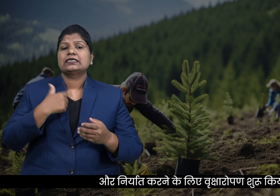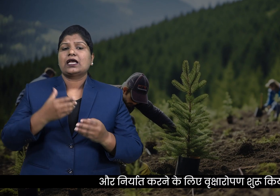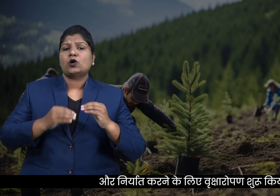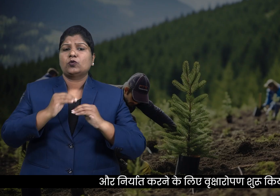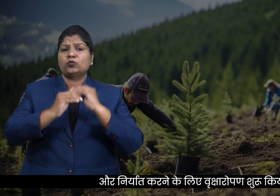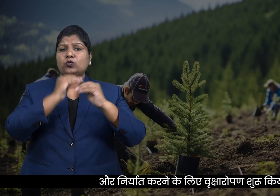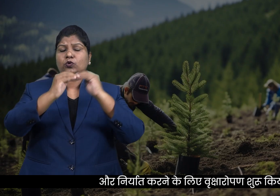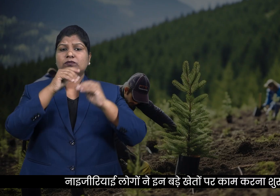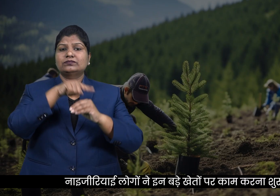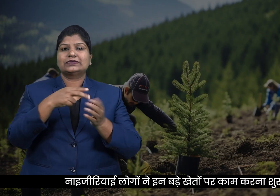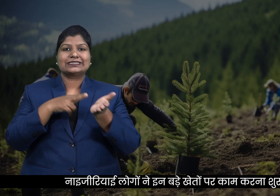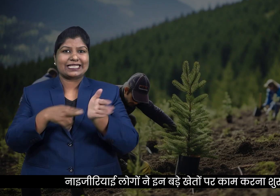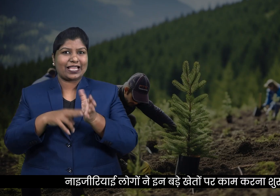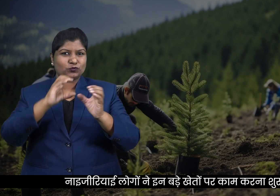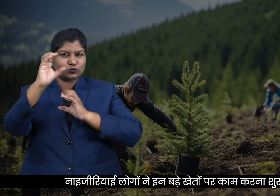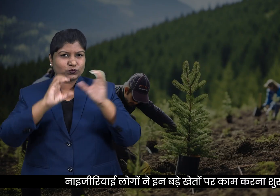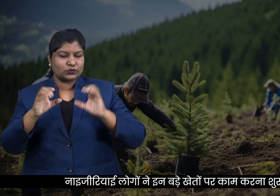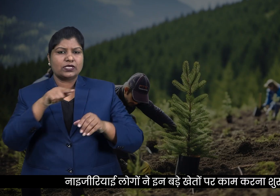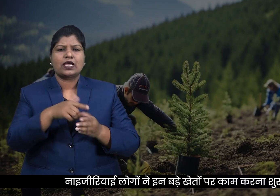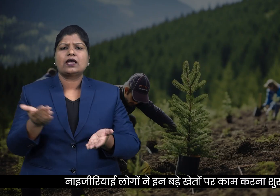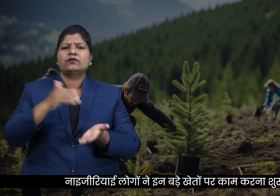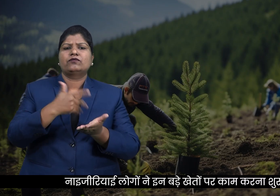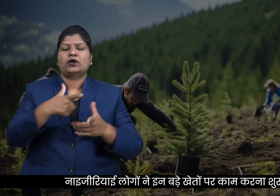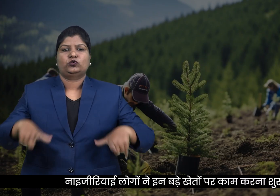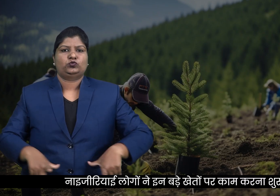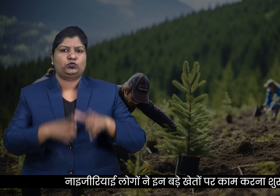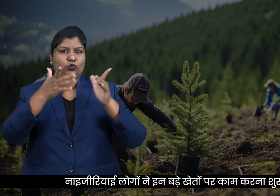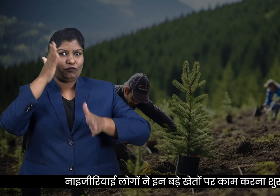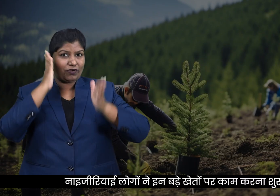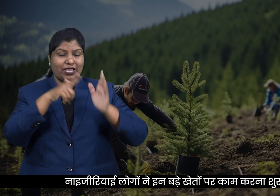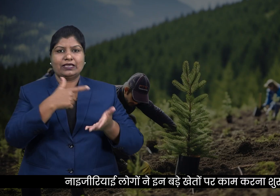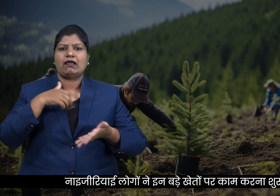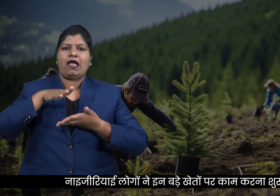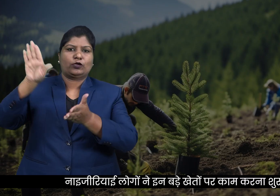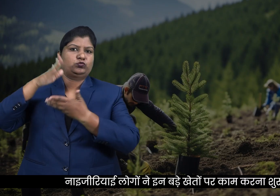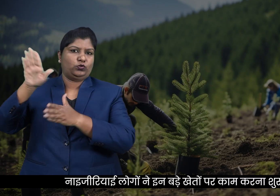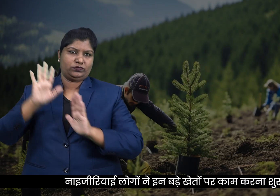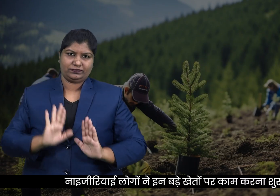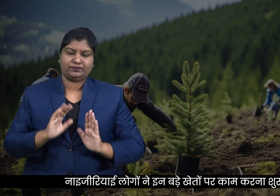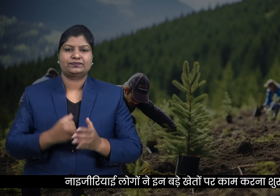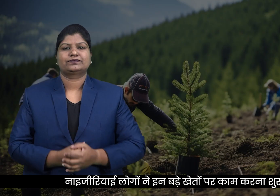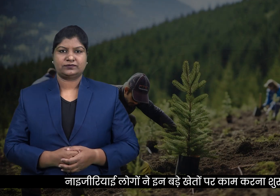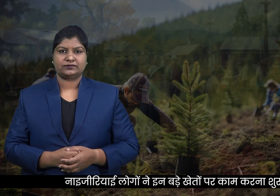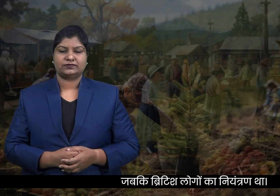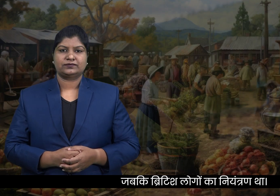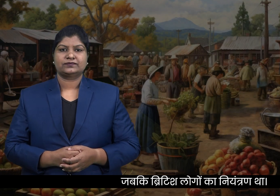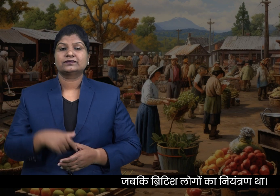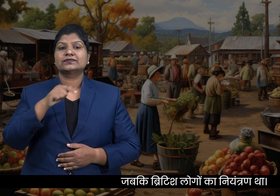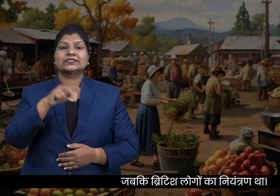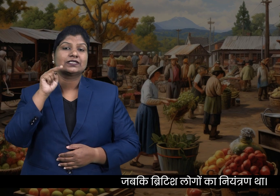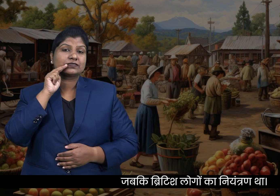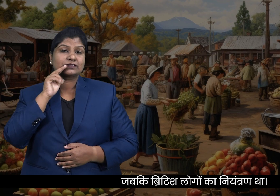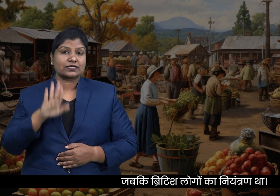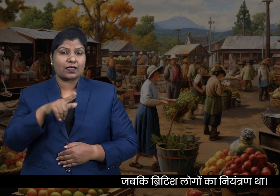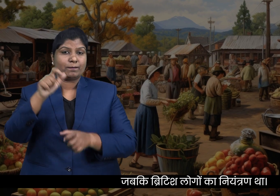वृक्षारोपण शुरू किया। नाइजीरियाई लोगों ने इन बड़े खेतों पर काम करना शुरू कर दिया, जबकि